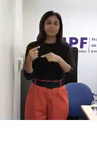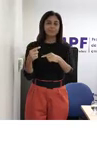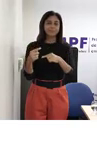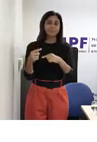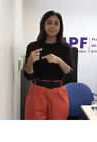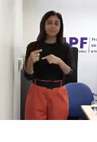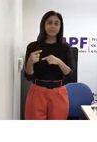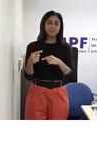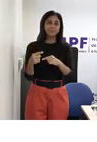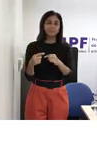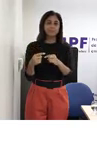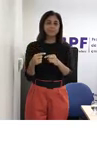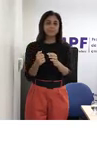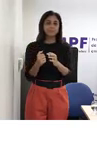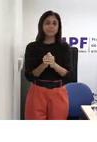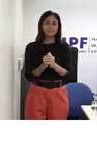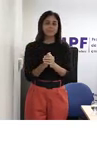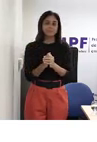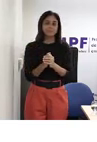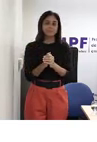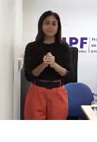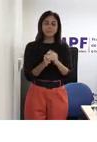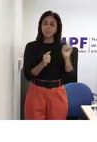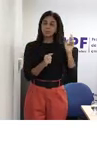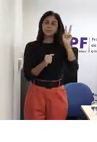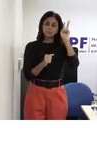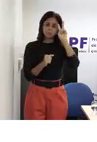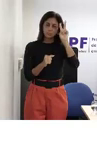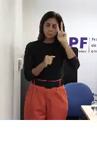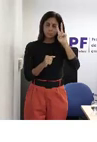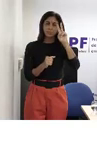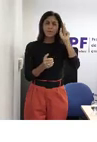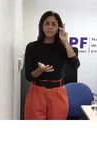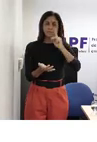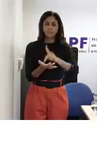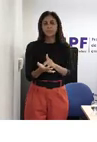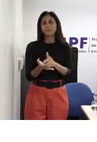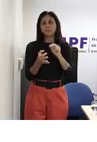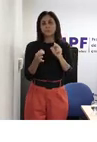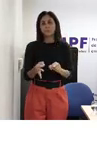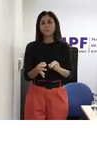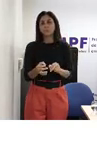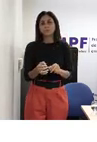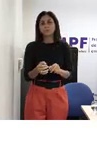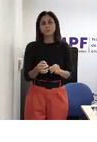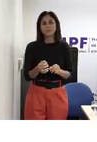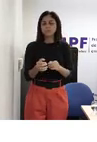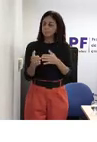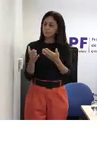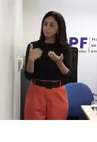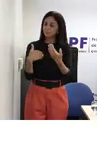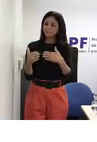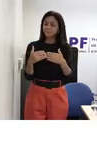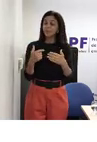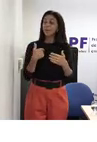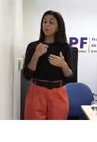é um caso concreto eu não posso tecer por questões de Investigações fulana tudo bom Eu me